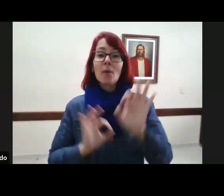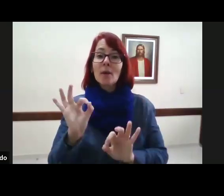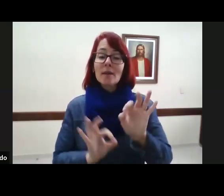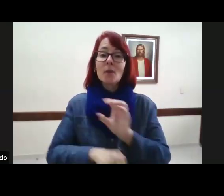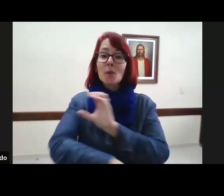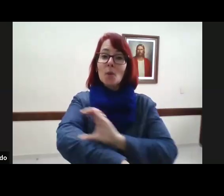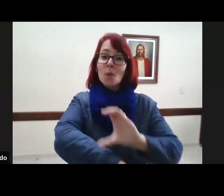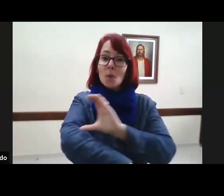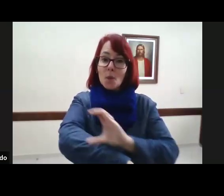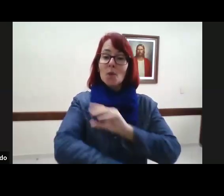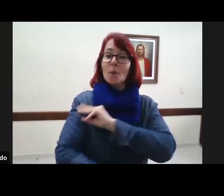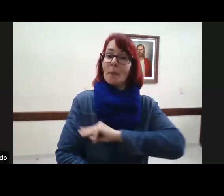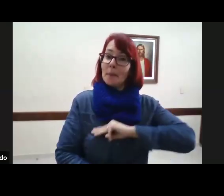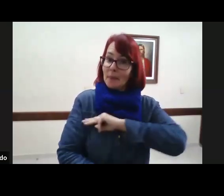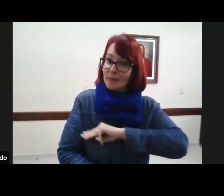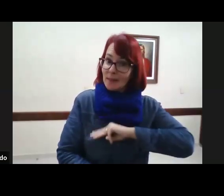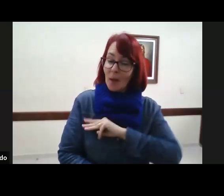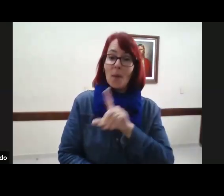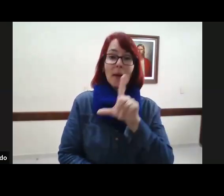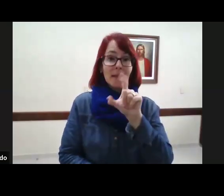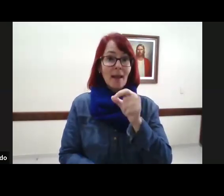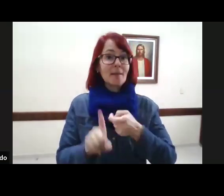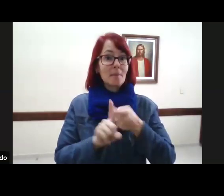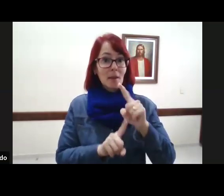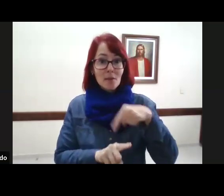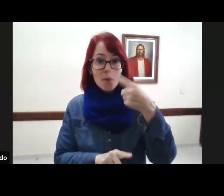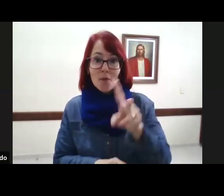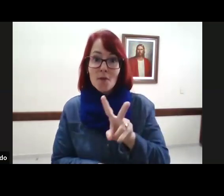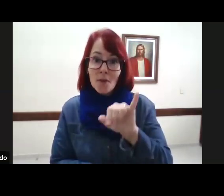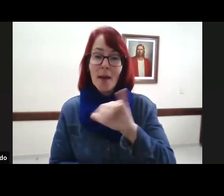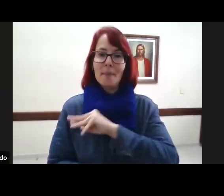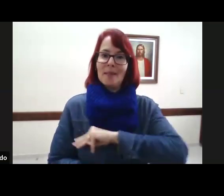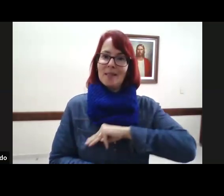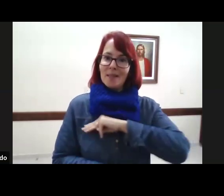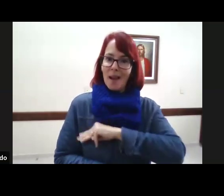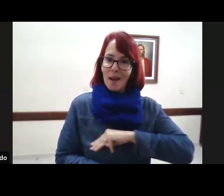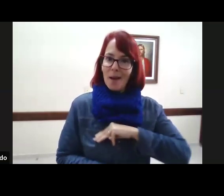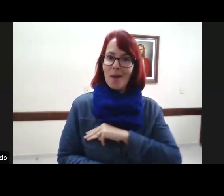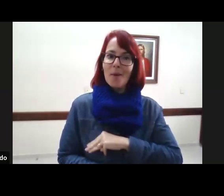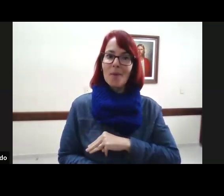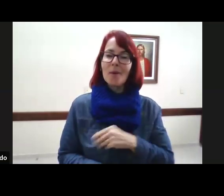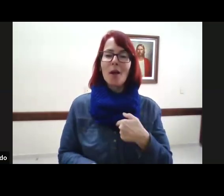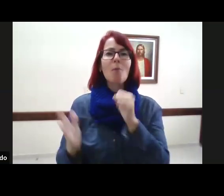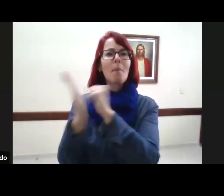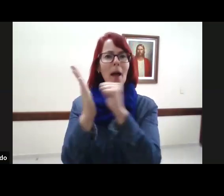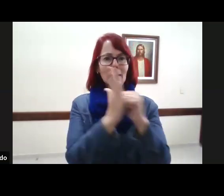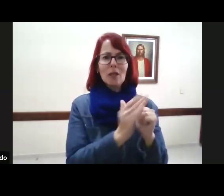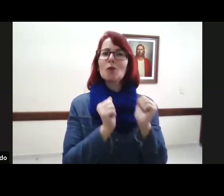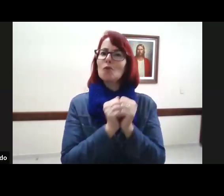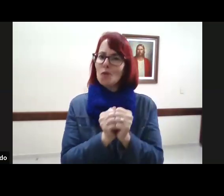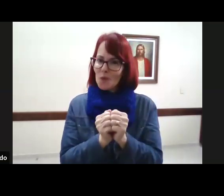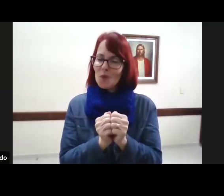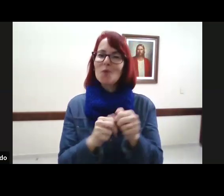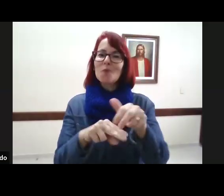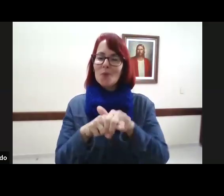curso para preparar para servir missão. Daqui 10 meses eu posso servir uma missão. E eu vou batendo porta com duas duplas de missionários de